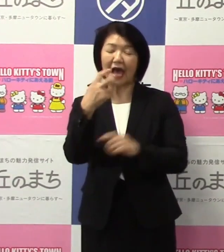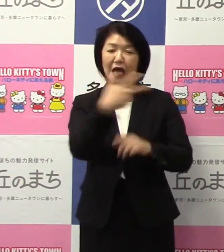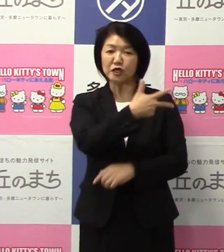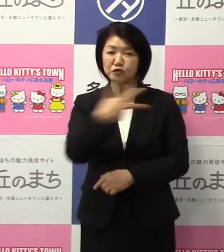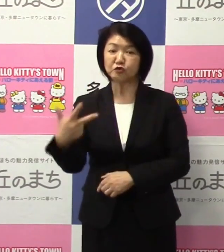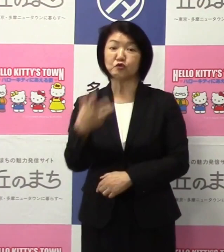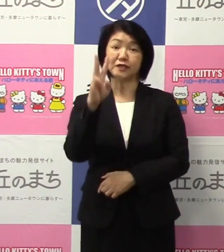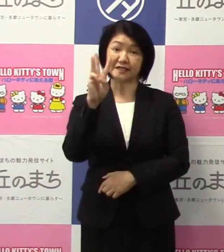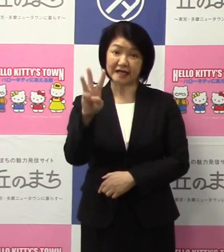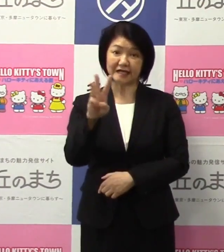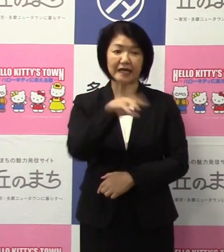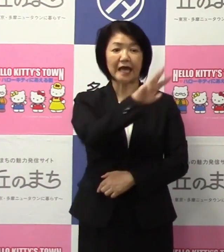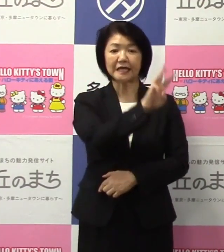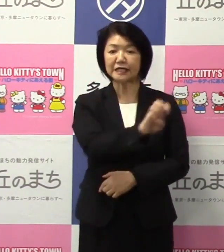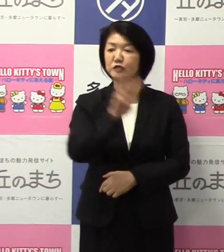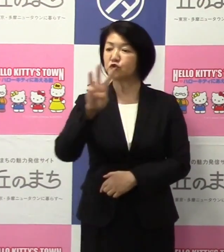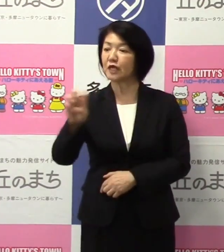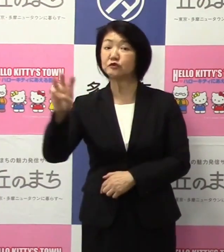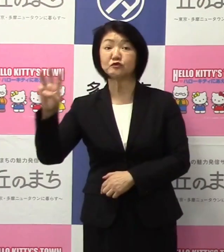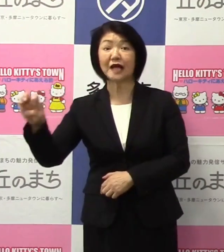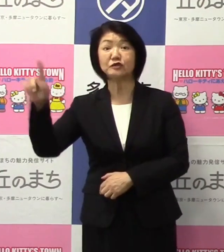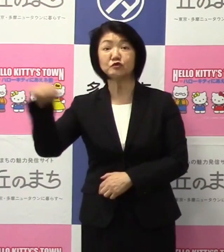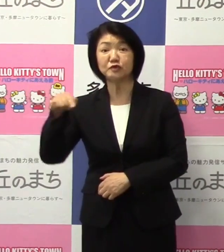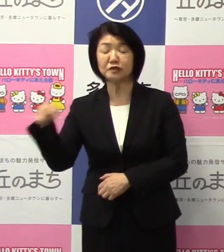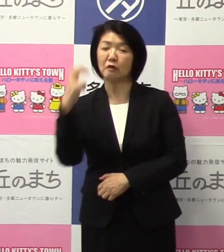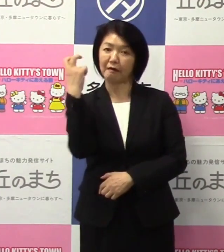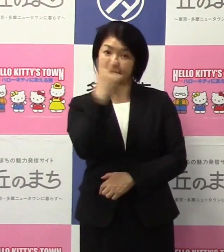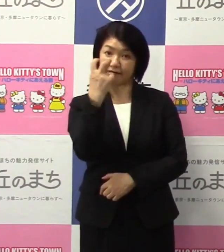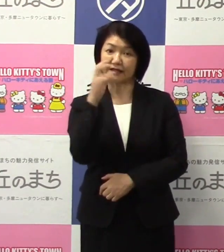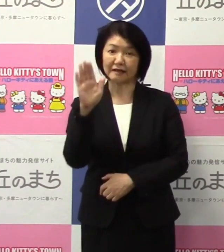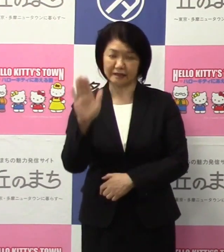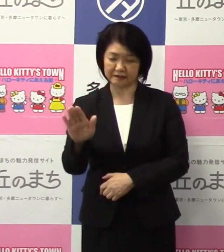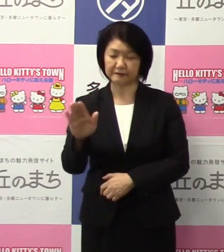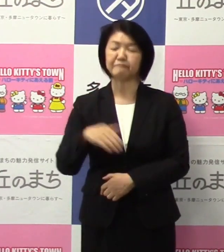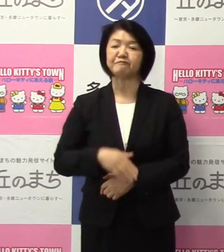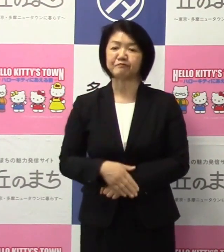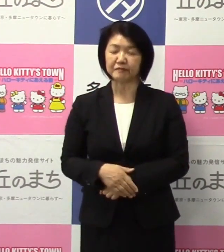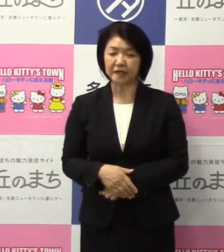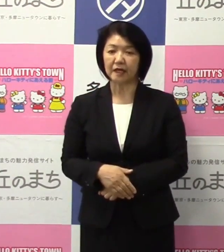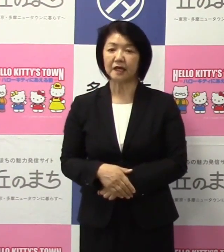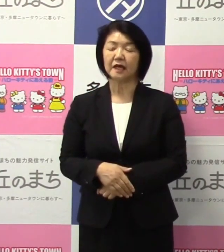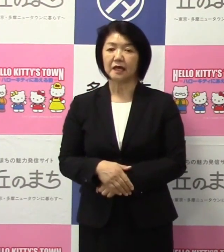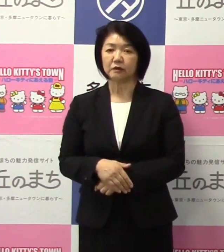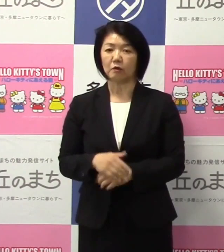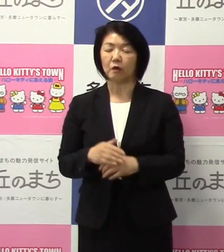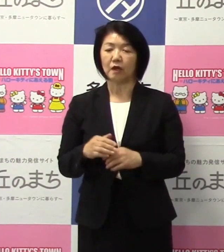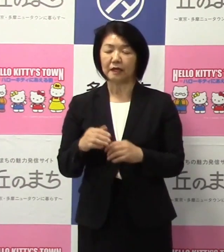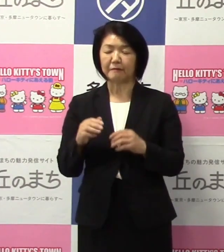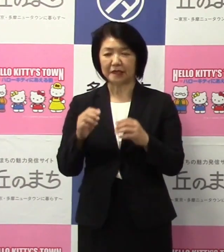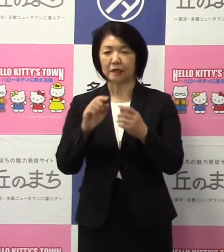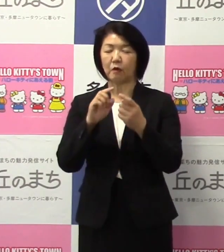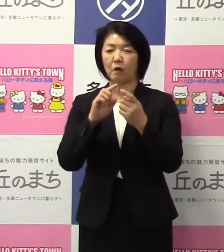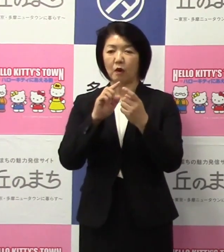と。調査による濃厚接触者の方への対応が増えている。